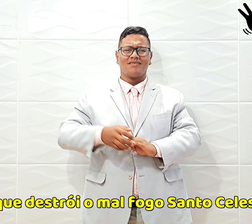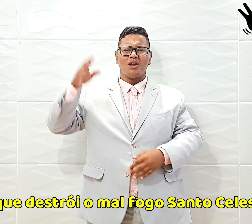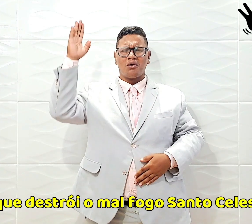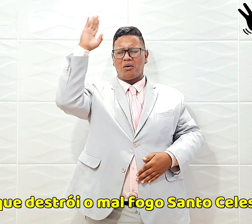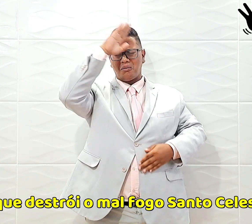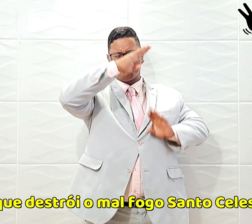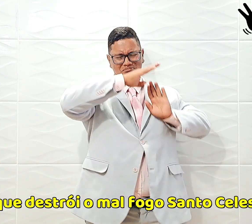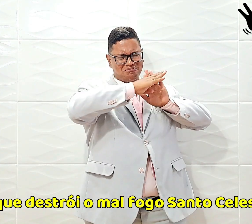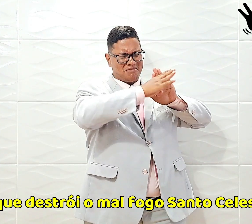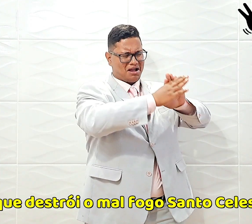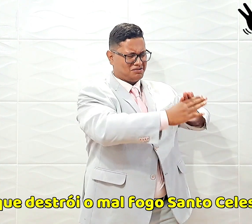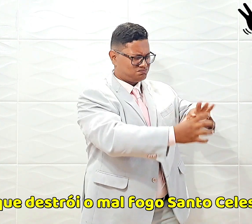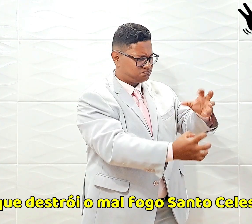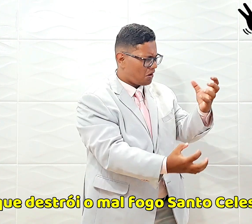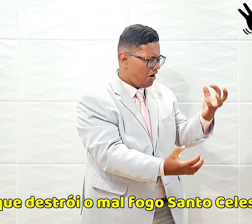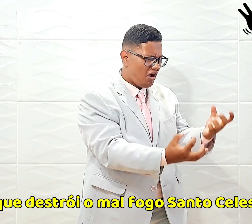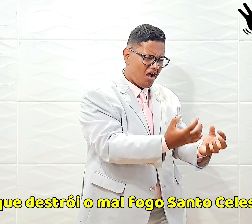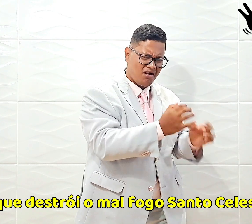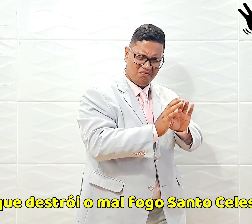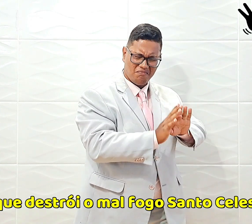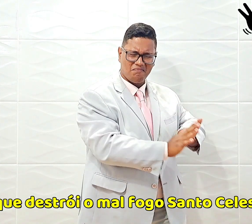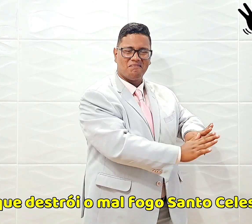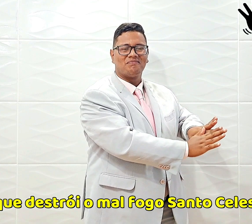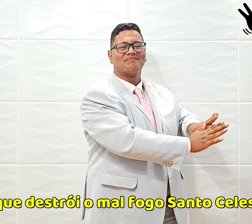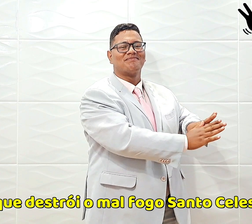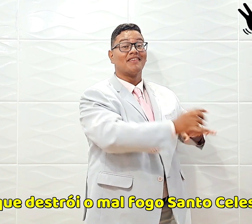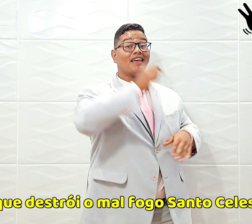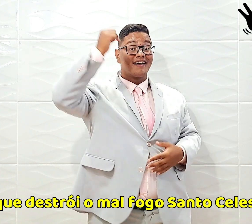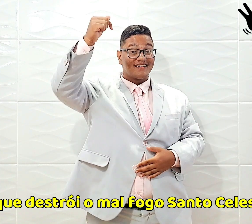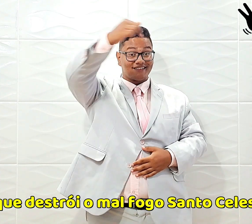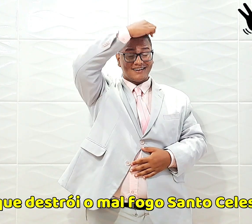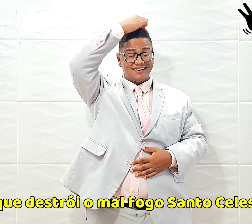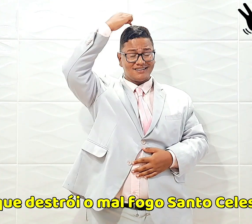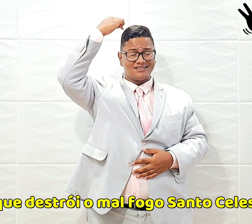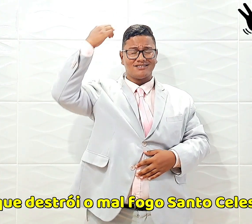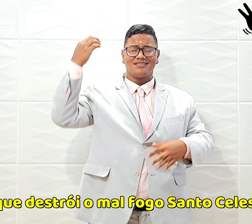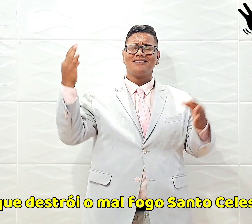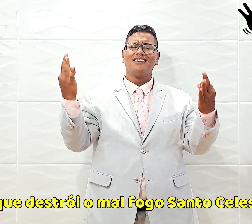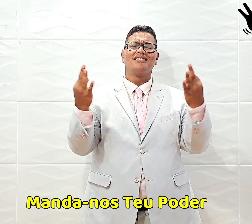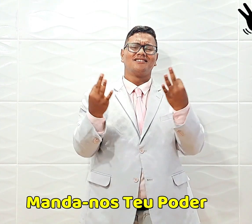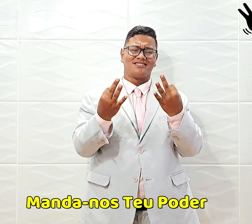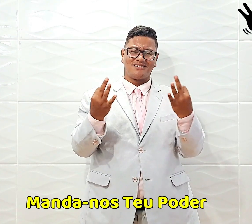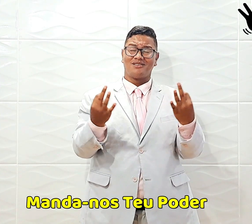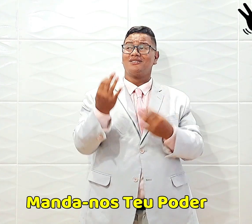fogo que destrói o mal, fogo santo celestial. Manda